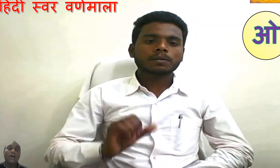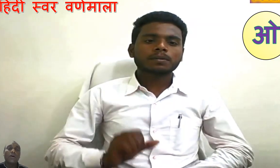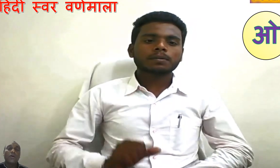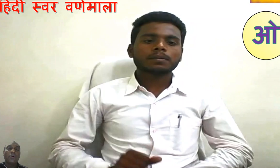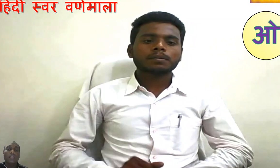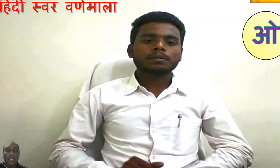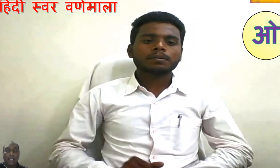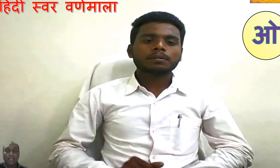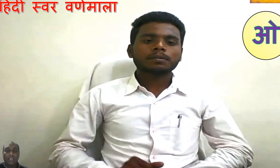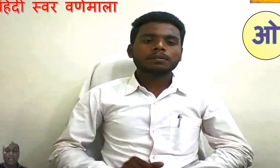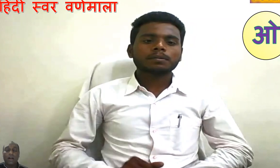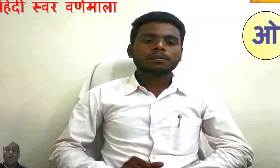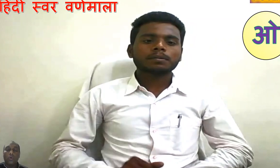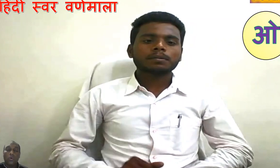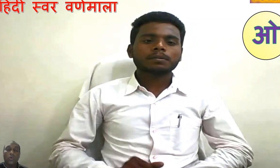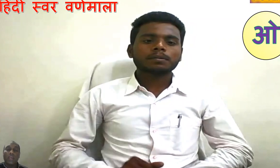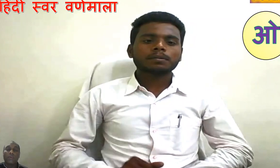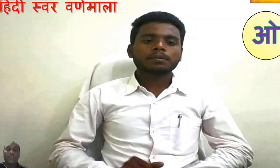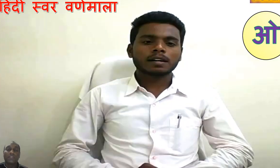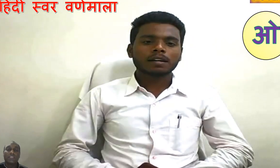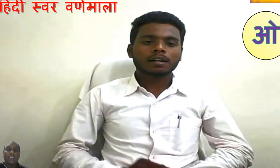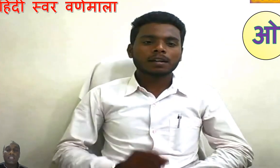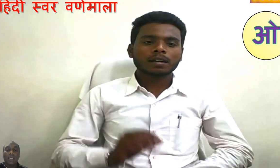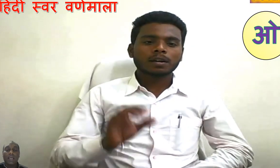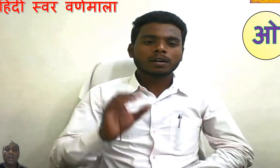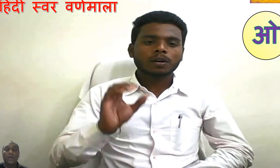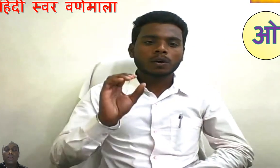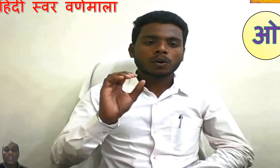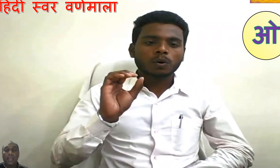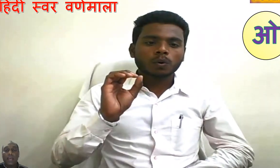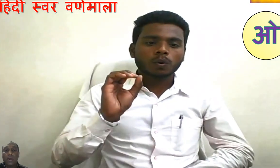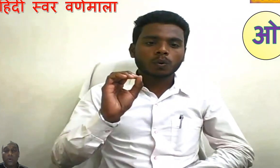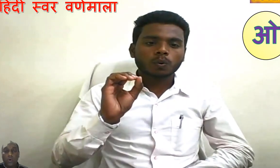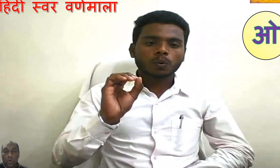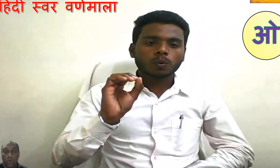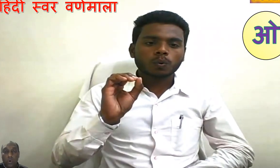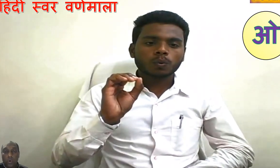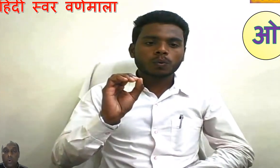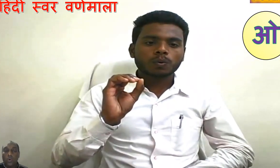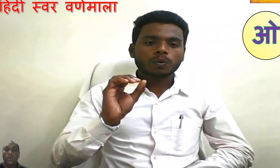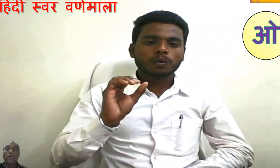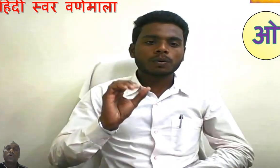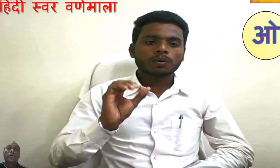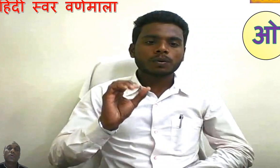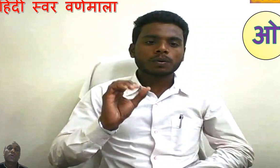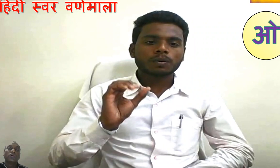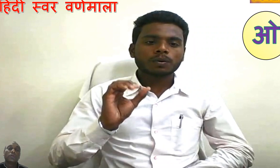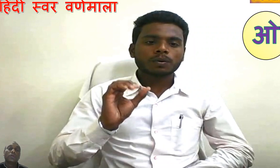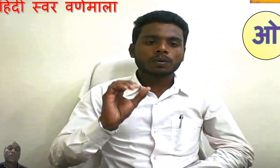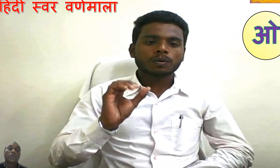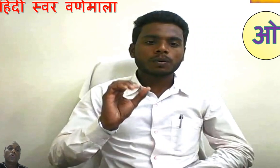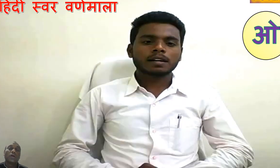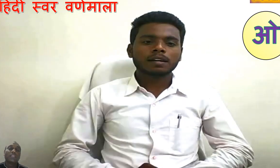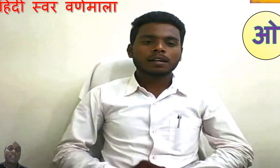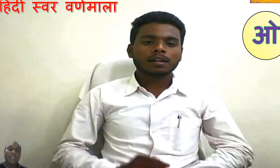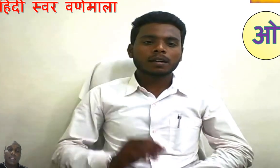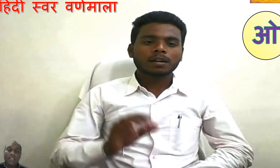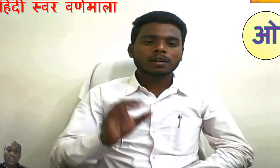और दिखाया जाएगा ओखली से देखते हैं, यह है ओखली का संकेट